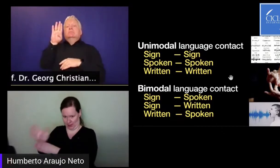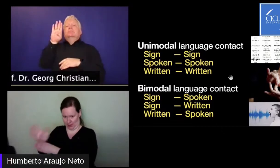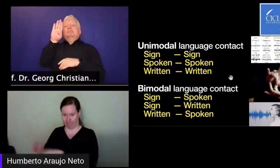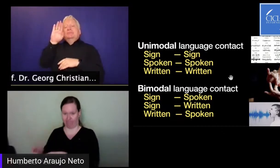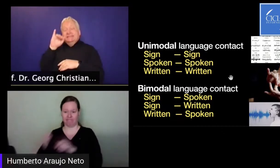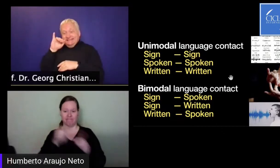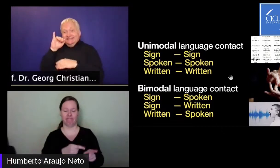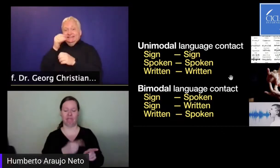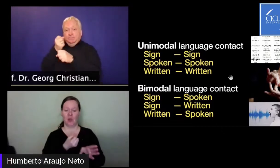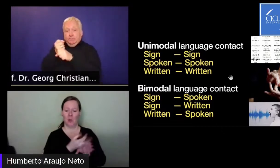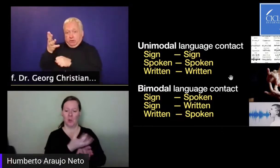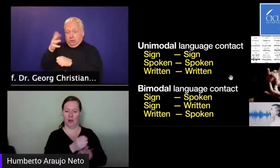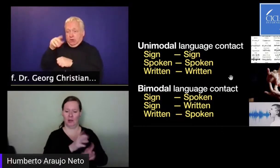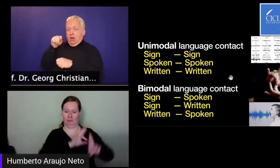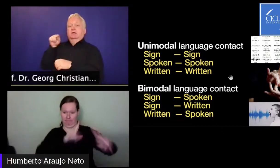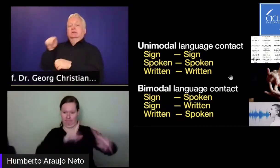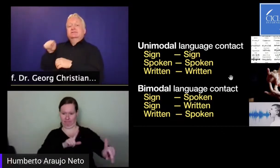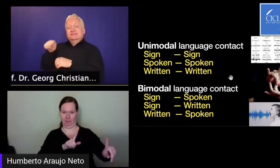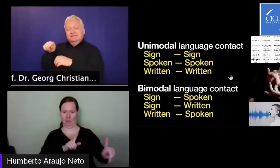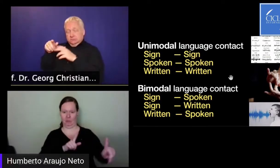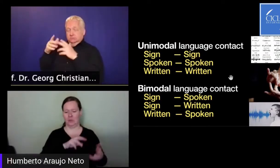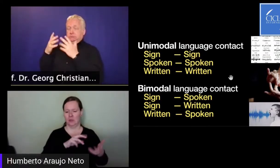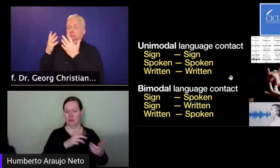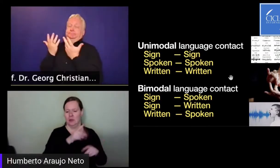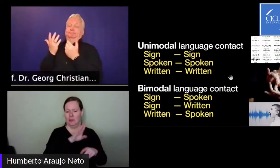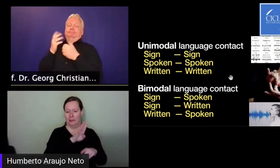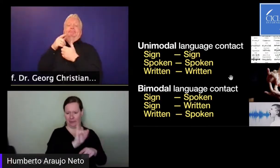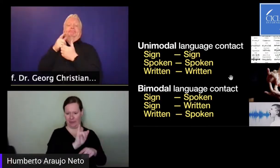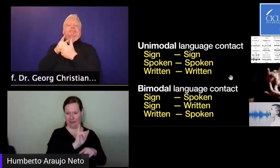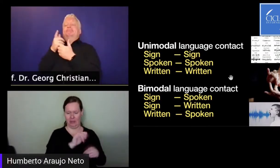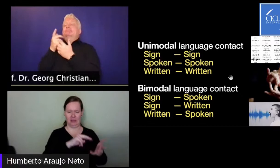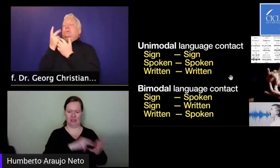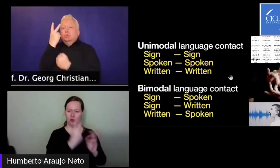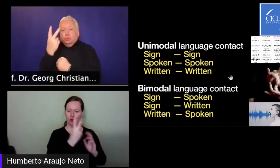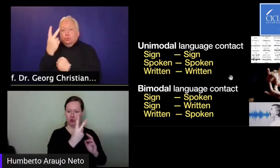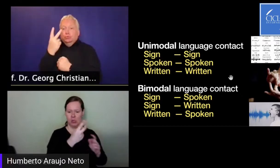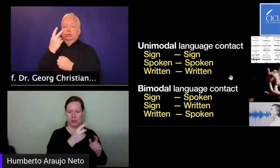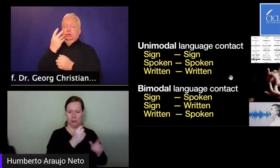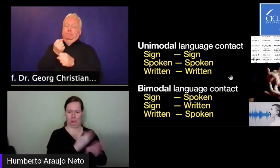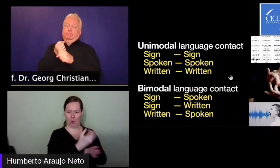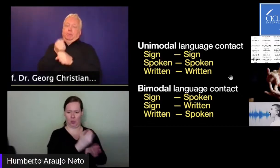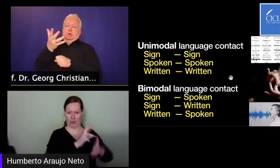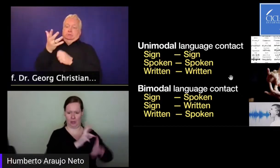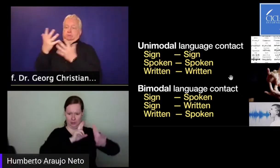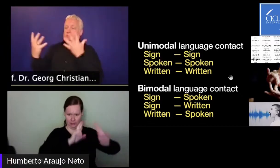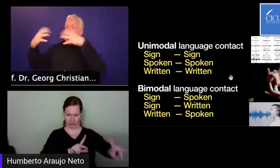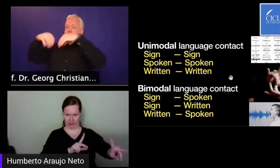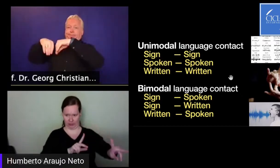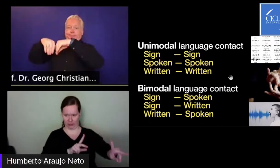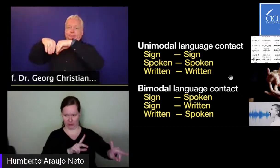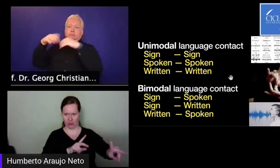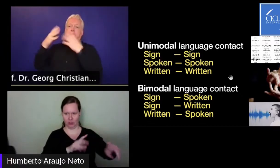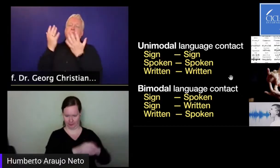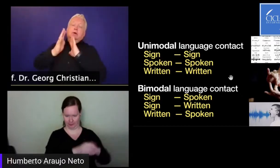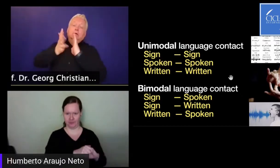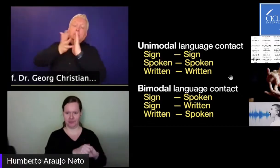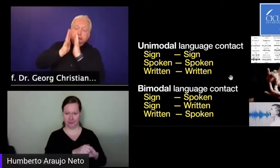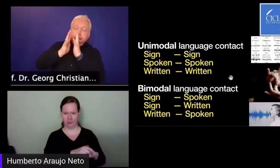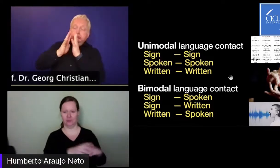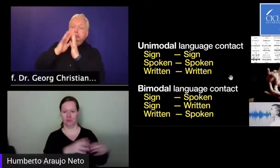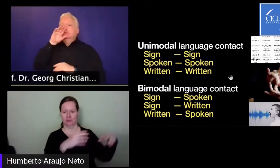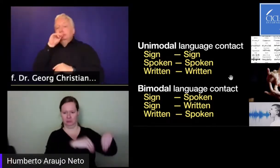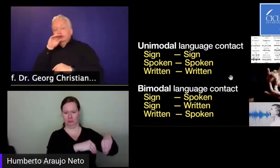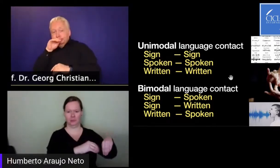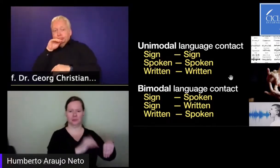Então, você tem, por exemplo, estudos que são bimodais, que consideram os cruzamentos entre